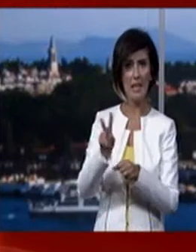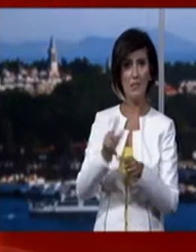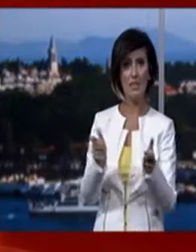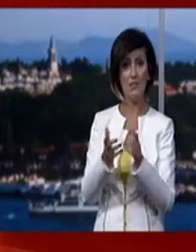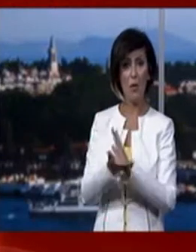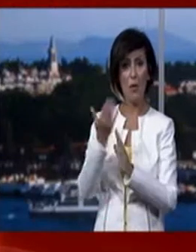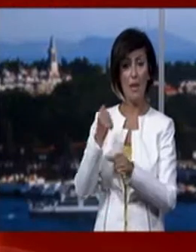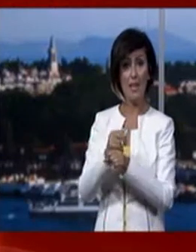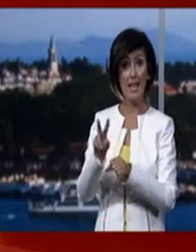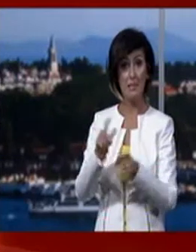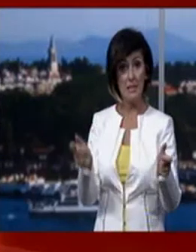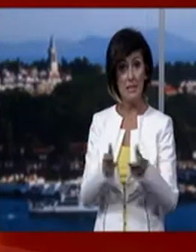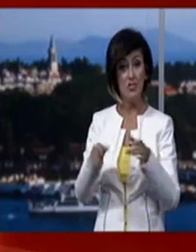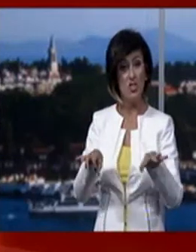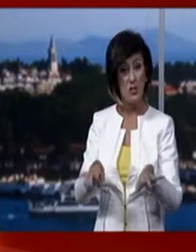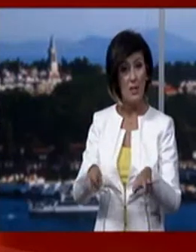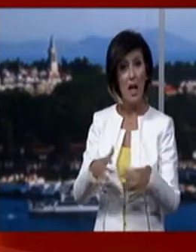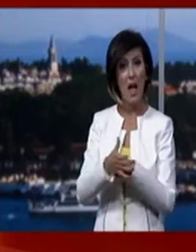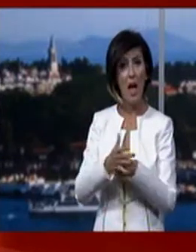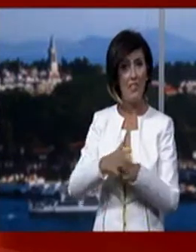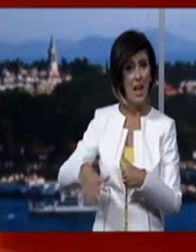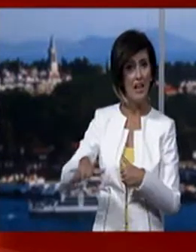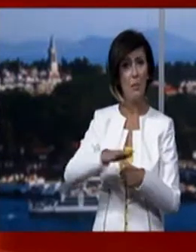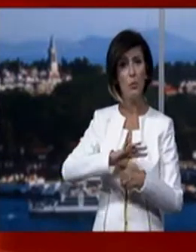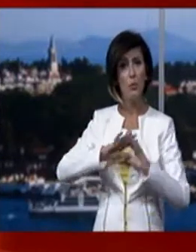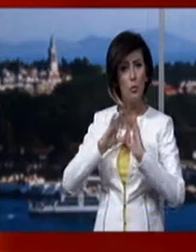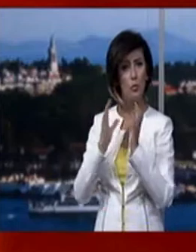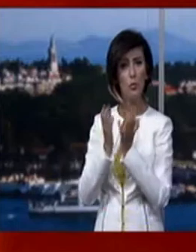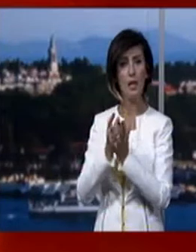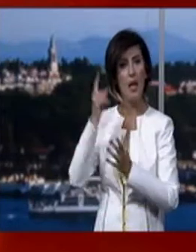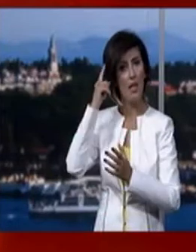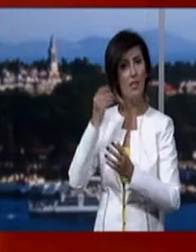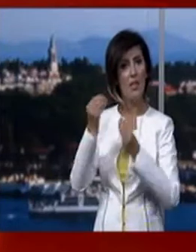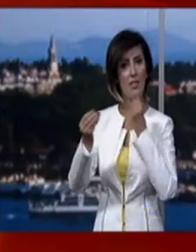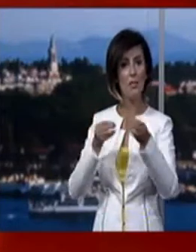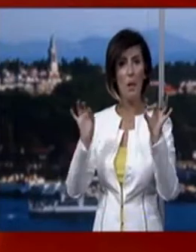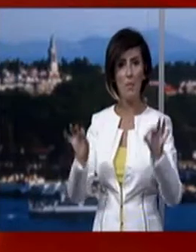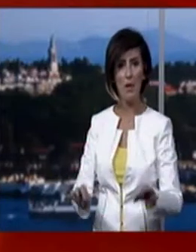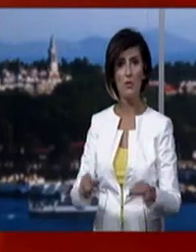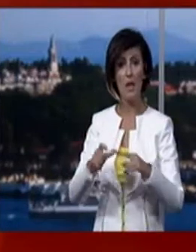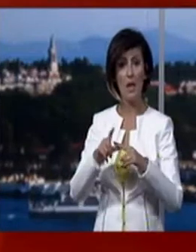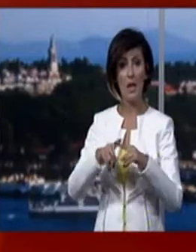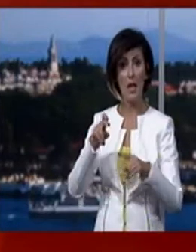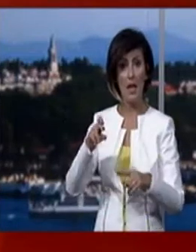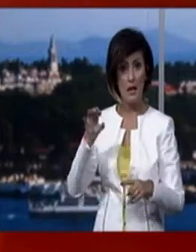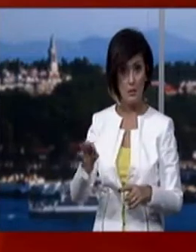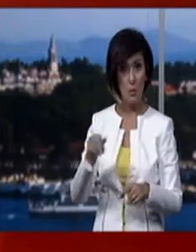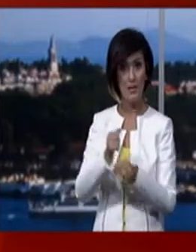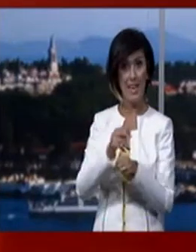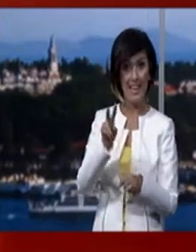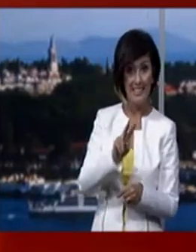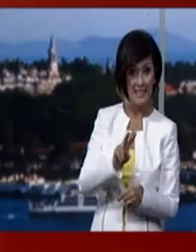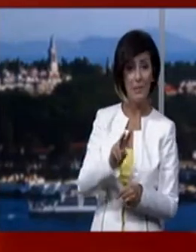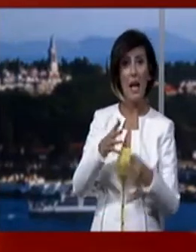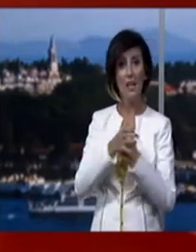G20 zirvesi de şimdiden Antalya'mızı tüm dünyada tanıtmaya başladı. Expo'nun da G20'nin de